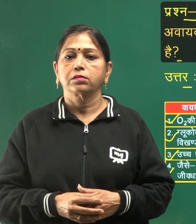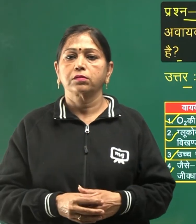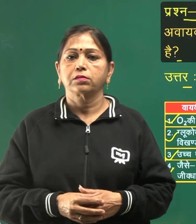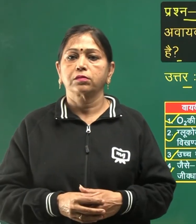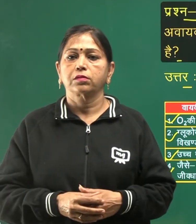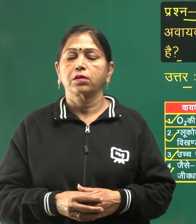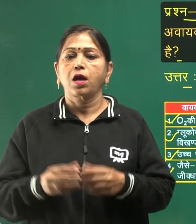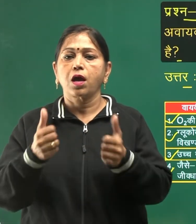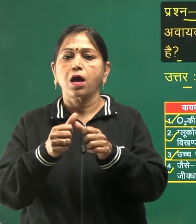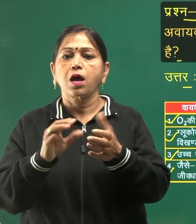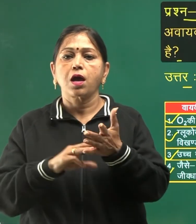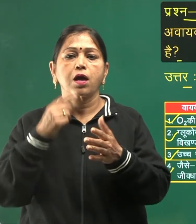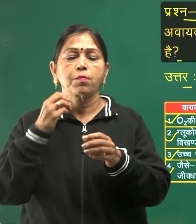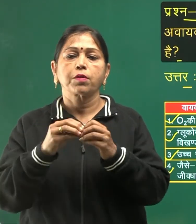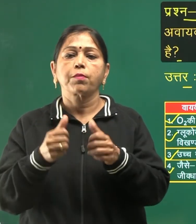अमीबा